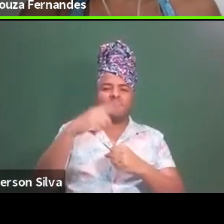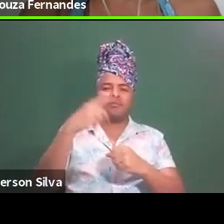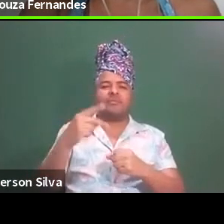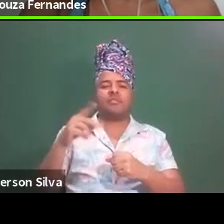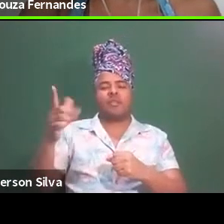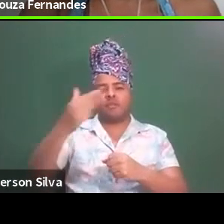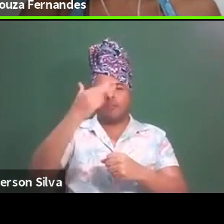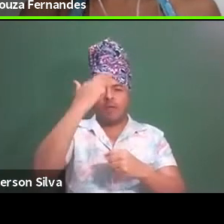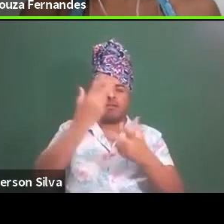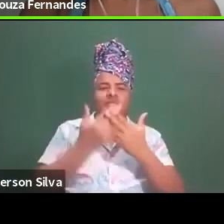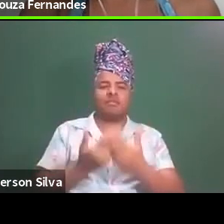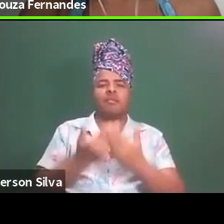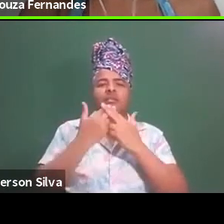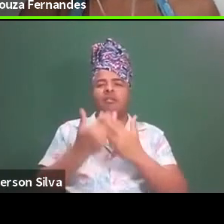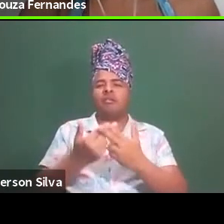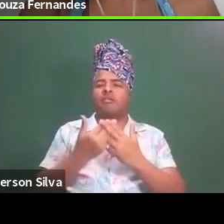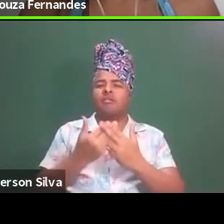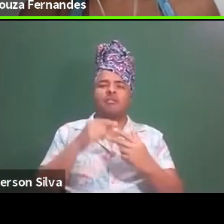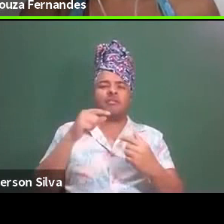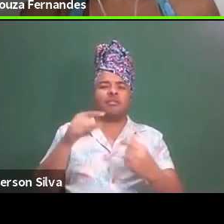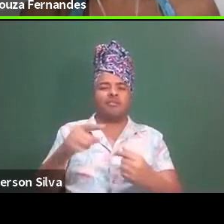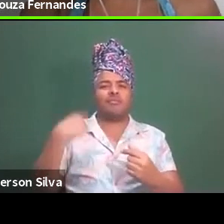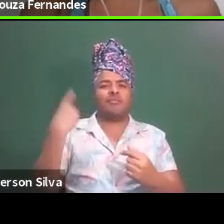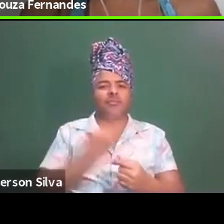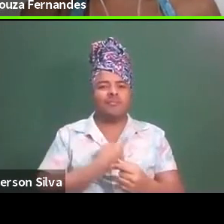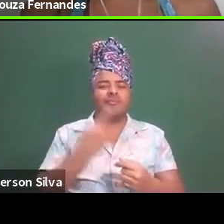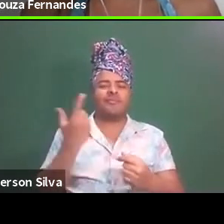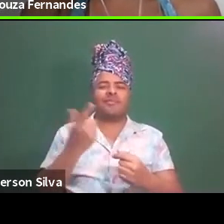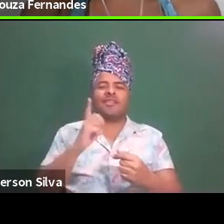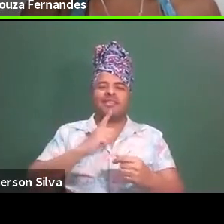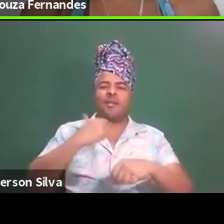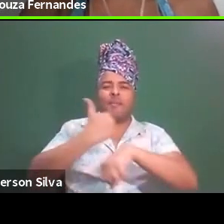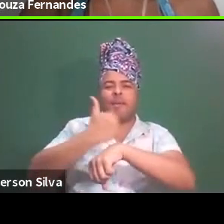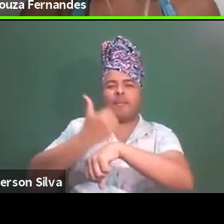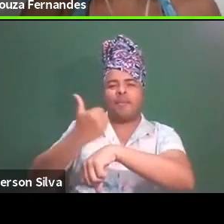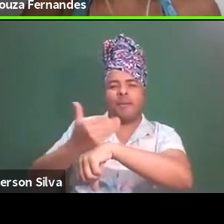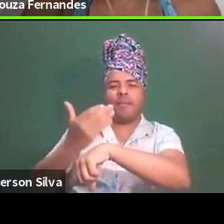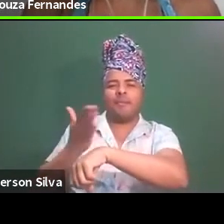paciência para a gente, para esperar esse tempo, o tempo das coisas